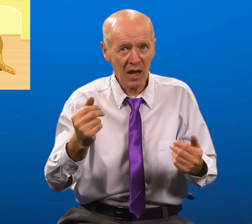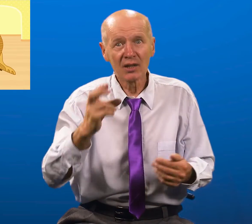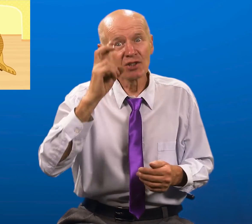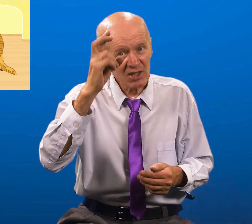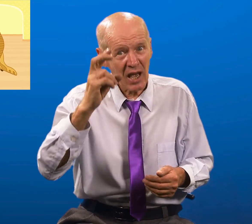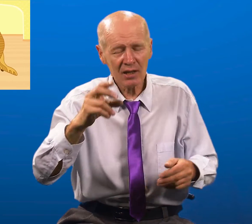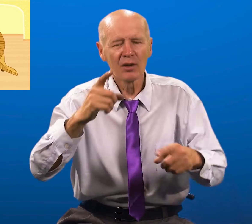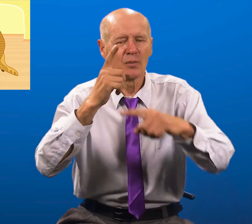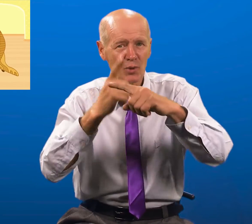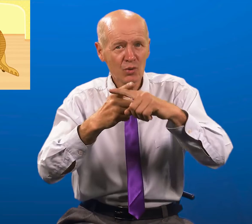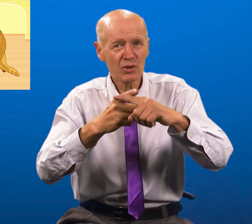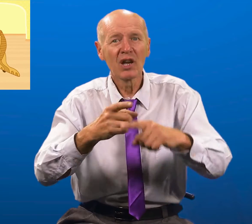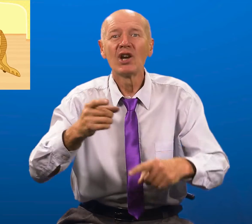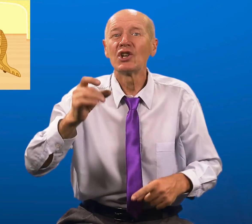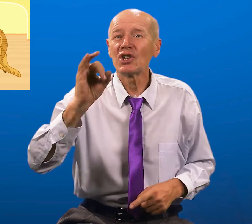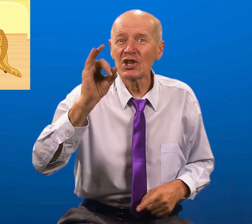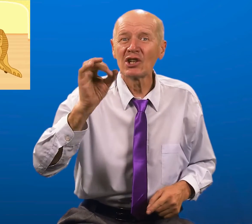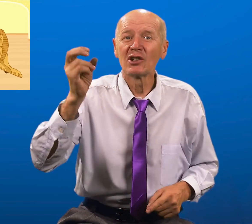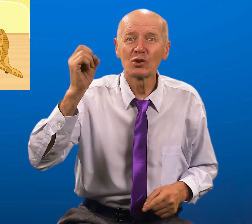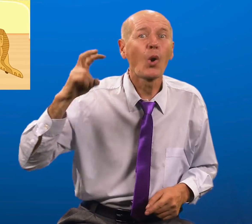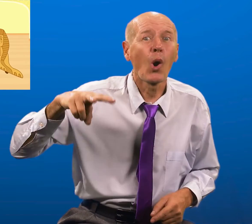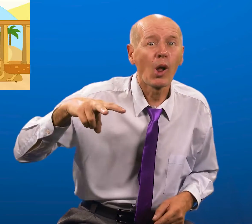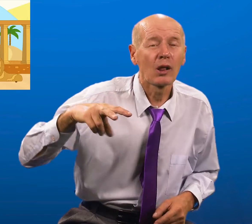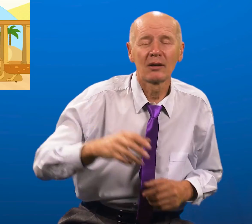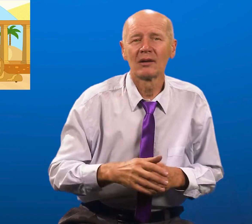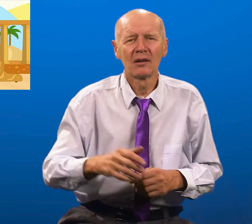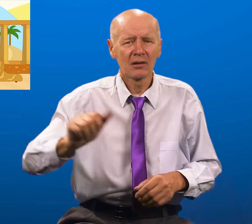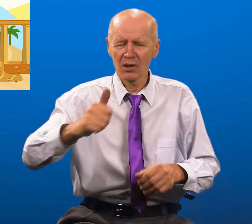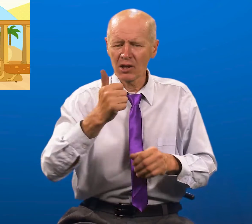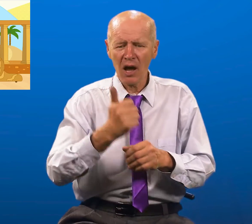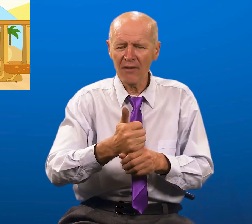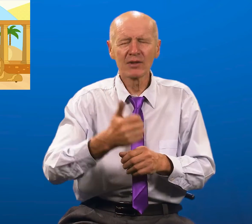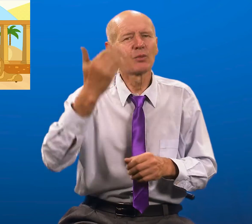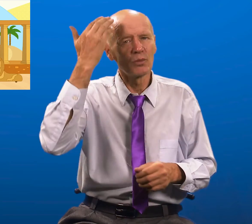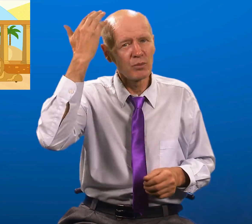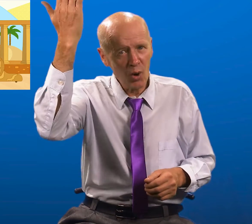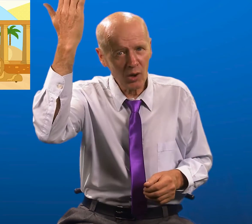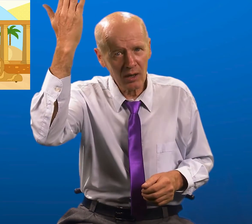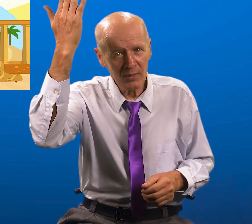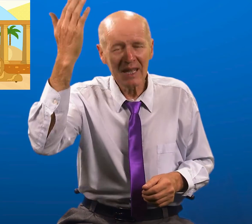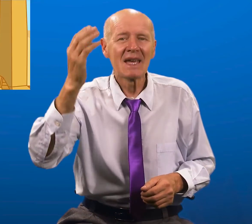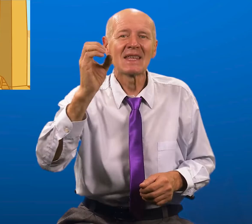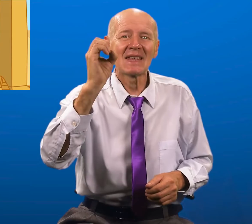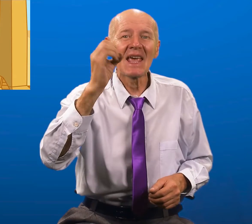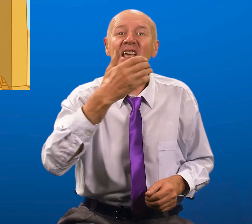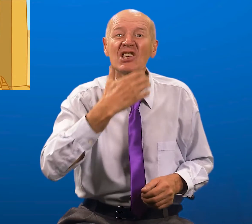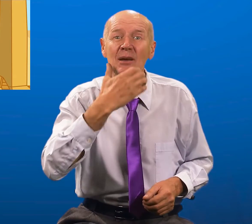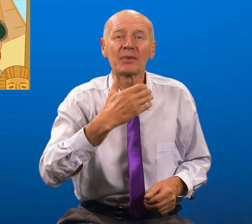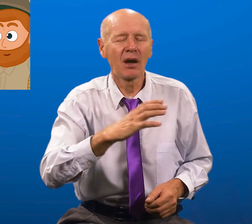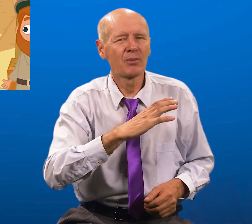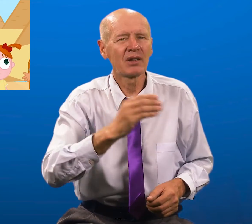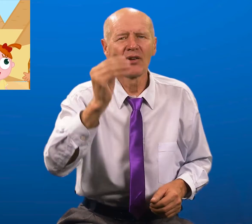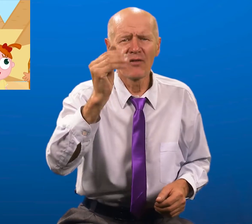этот раз мы имеем дело с удивительной религией. Главным богом египтян был их царь –